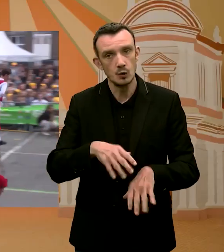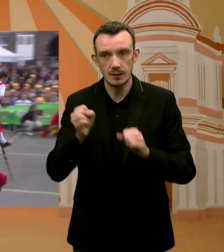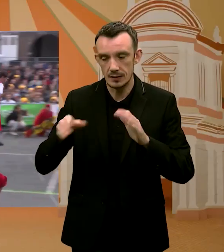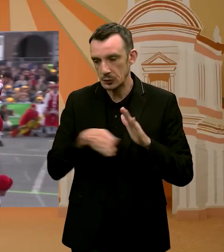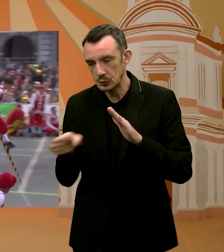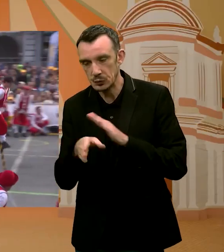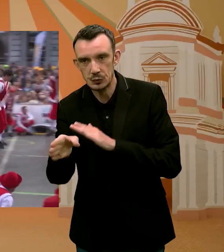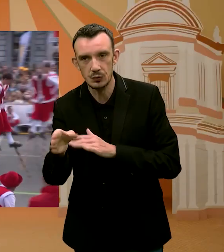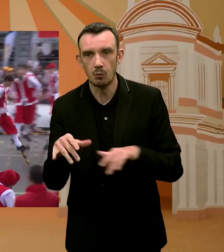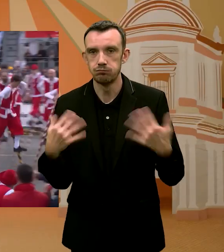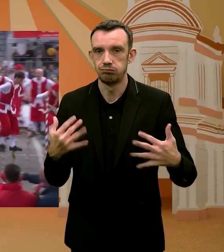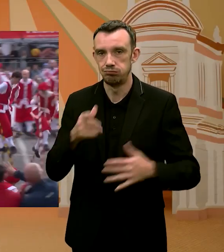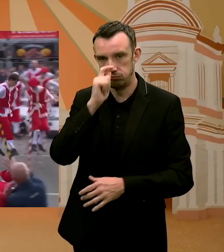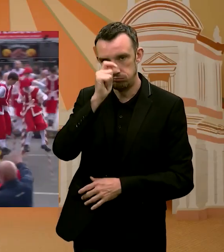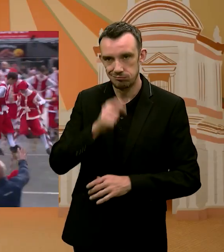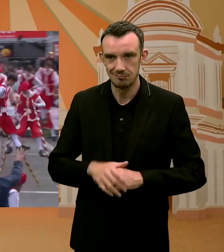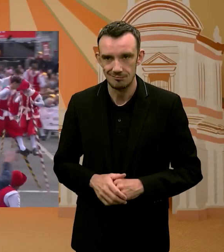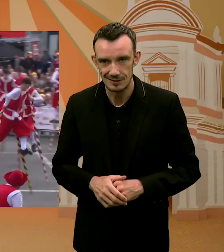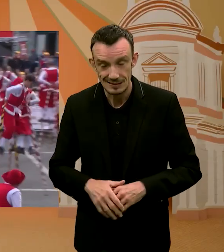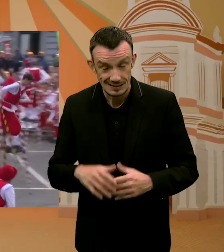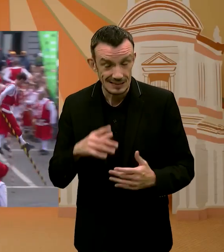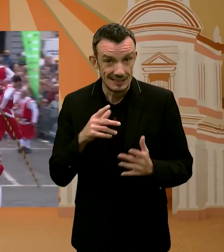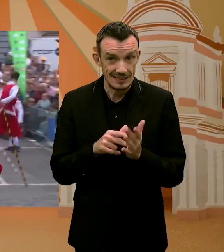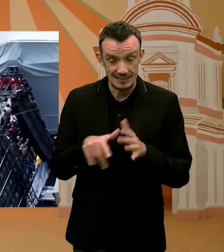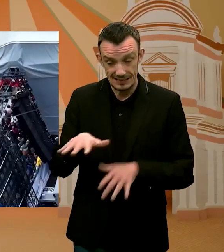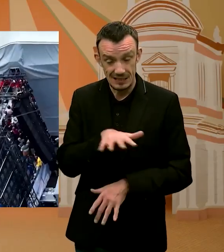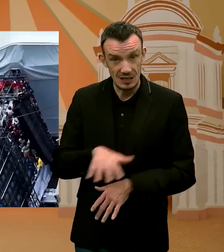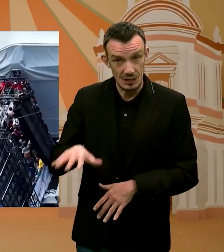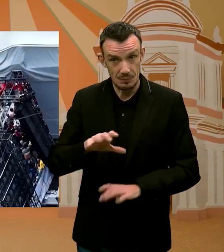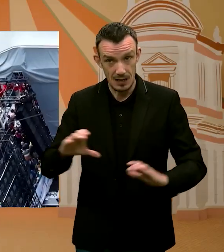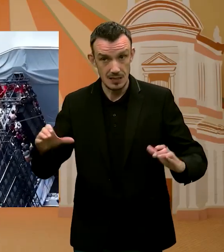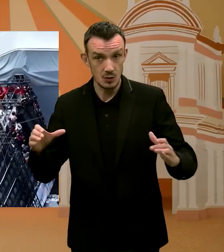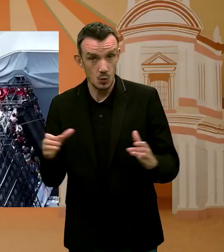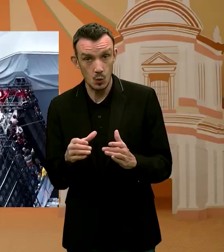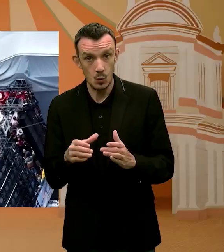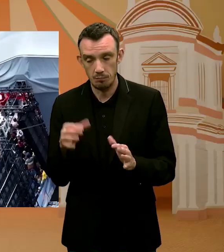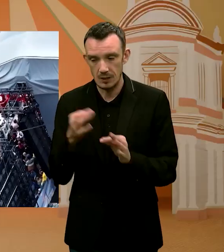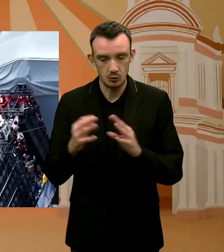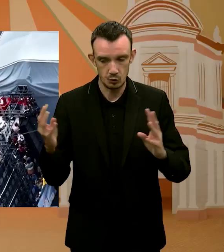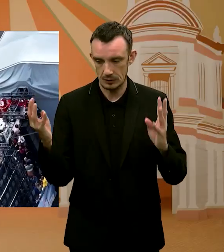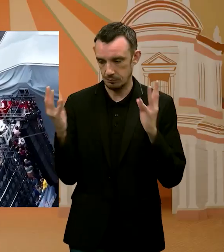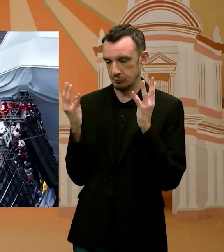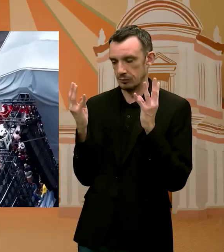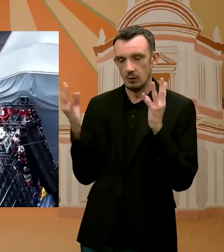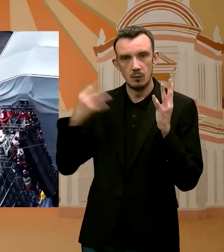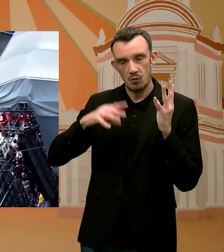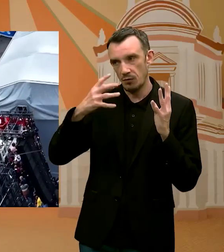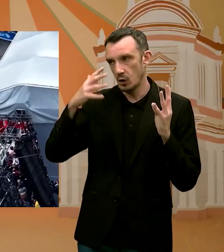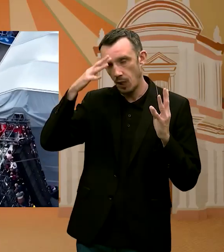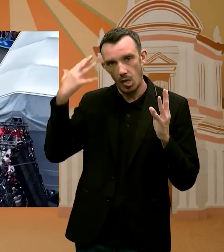pour se replacer correctement, mais directement il est de nouveau encerclé. Hein. Et évidemment la dépense d'énergie est énorme dans ces cas-là, puisqu'il